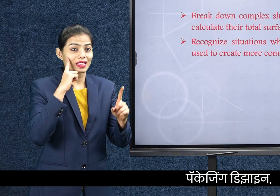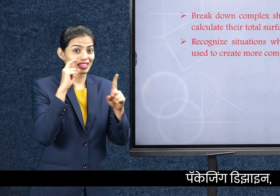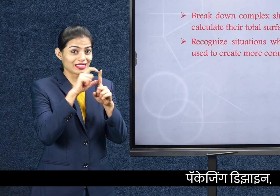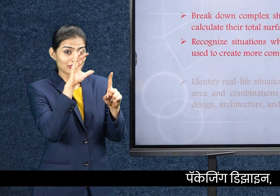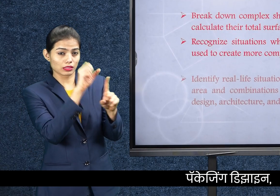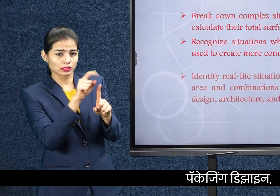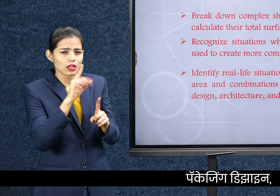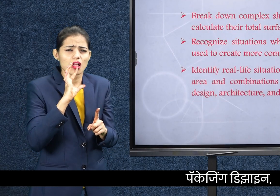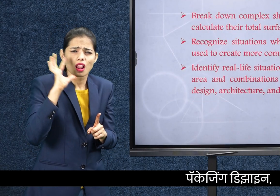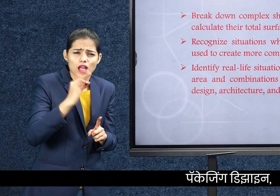पॅकेजिंग डिझाईन,